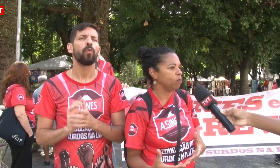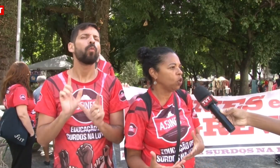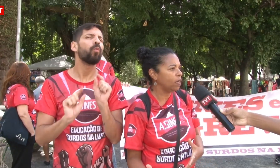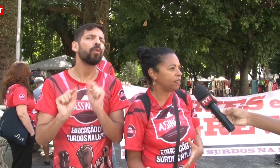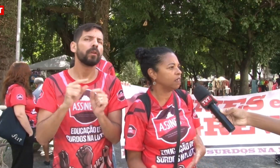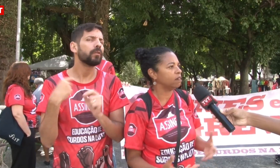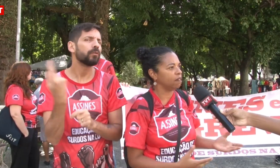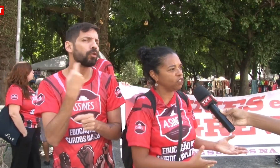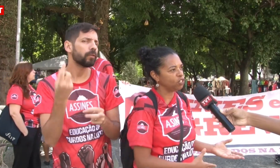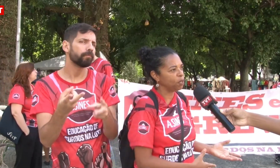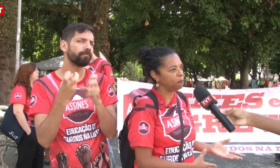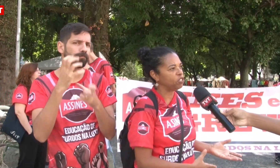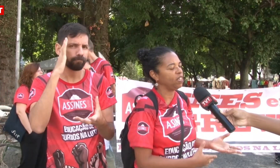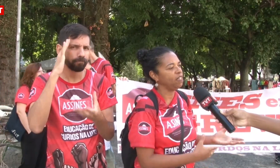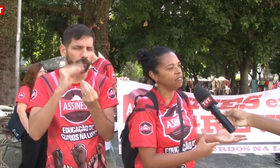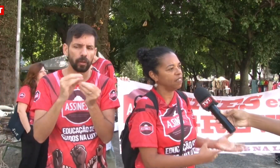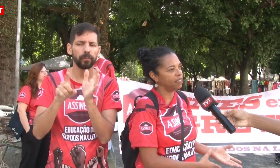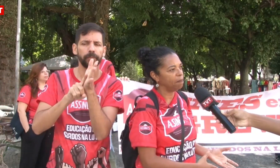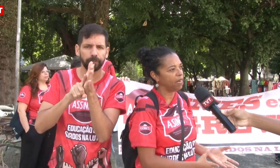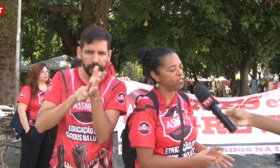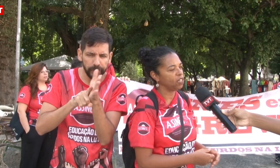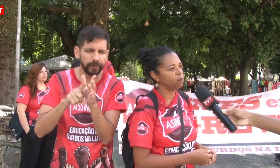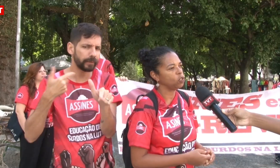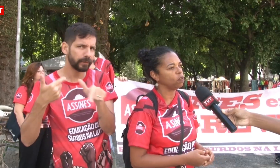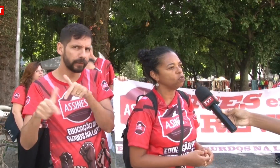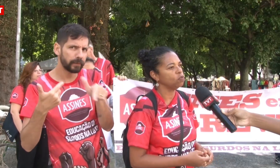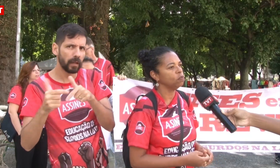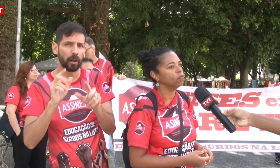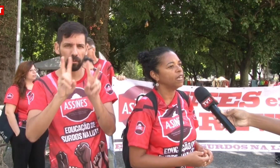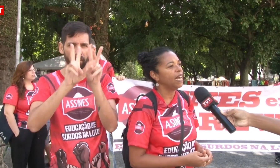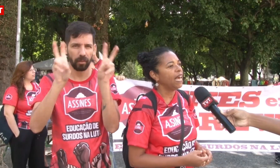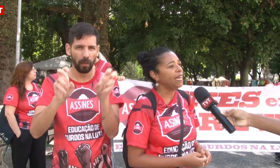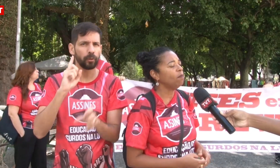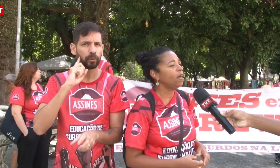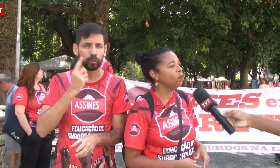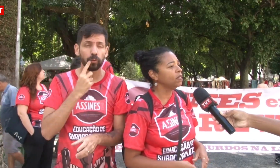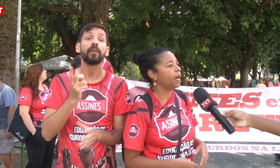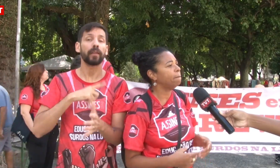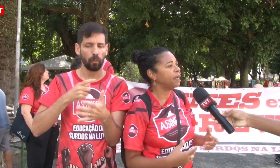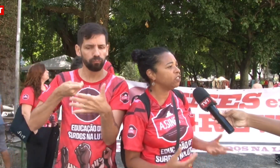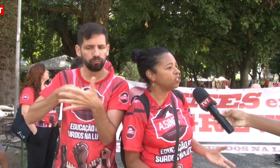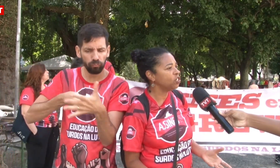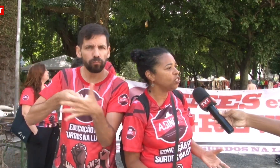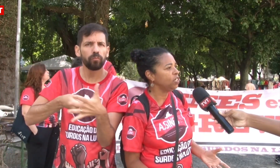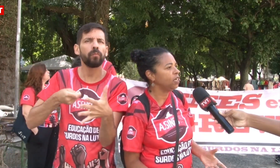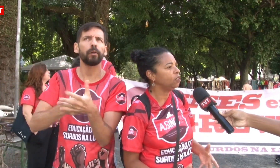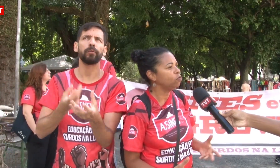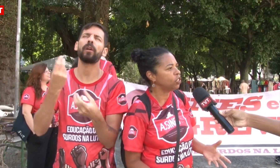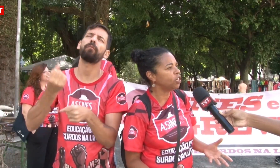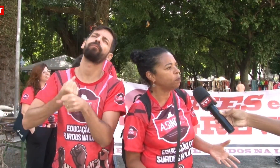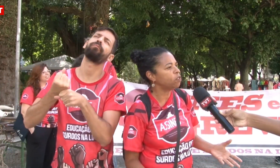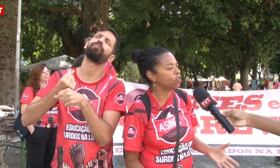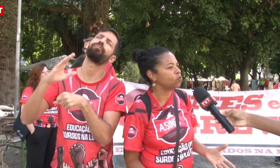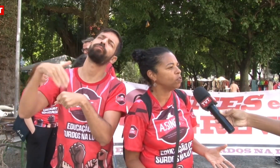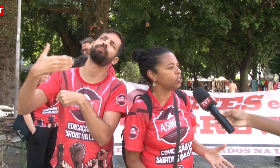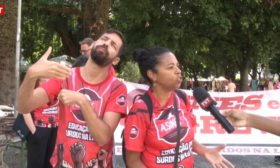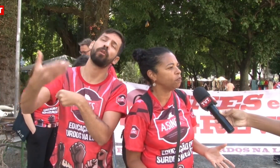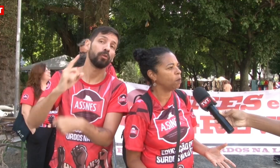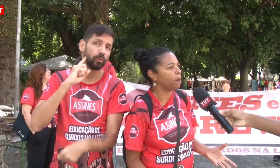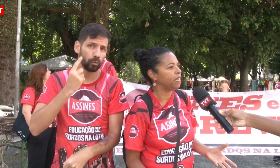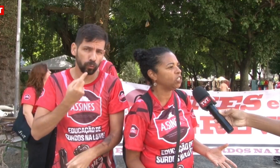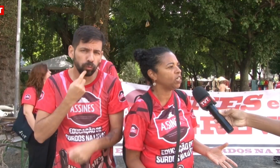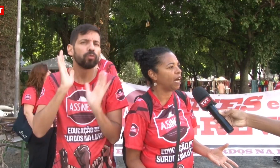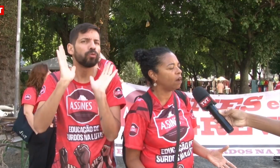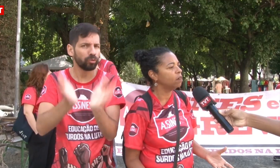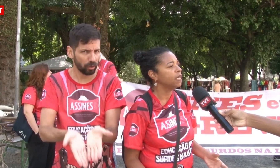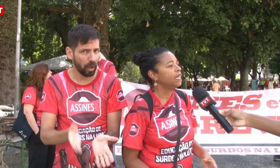a gente nota, a gente que pesquisa e trabalha diretamente com o assunto, é que é uma luta bastante antiga das pessoas surdas